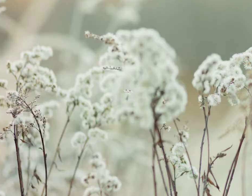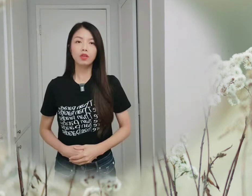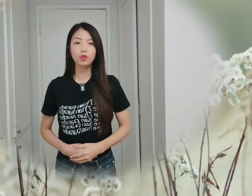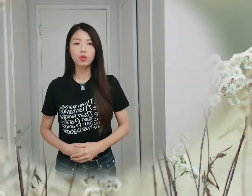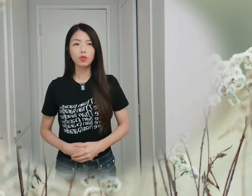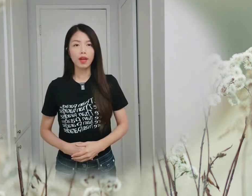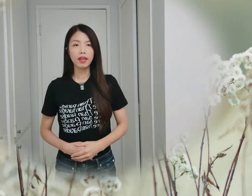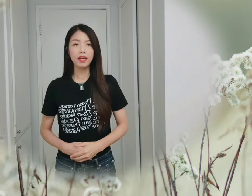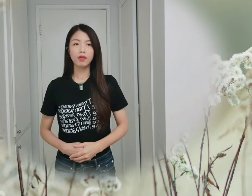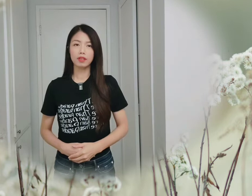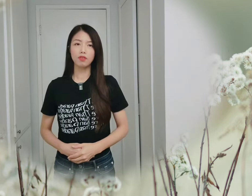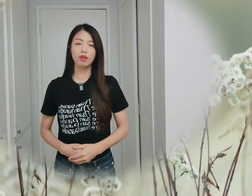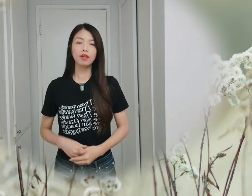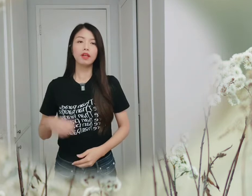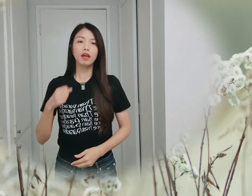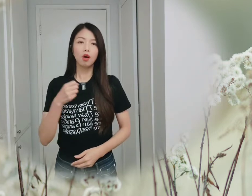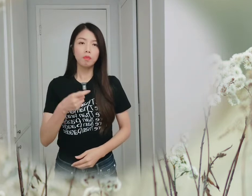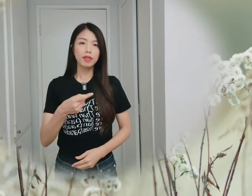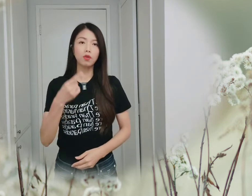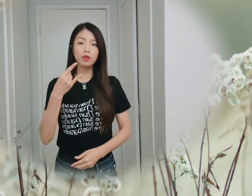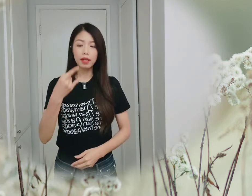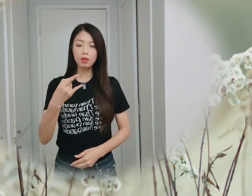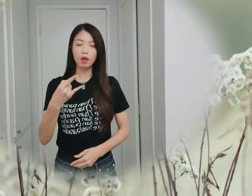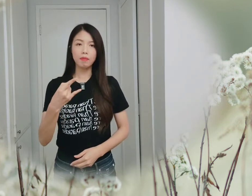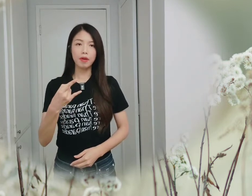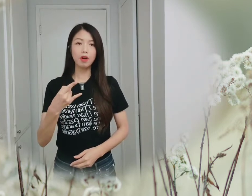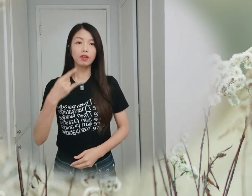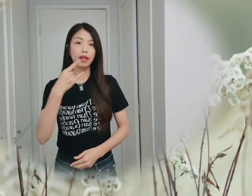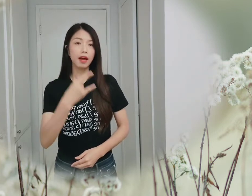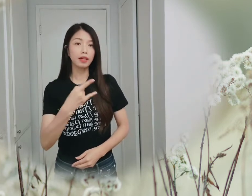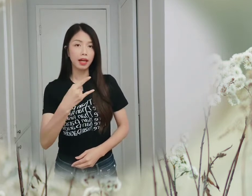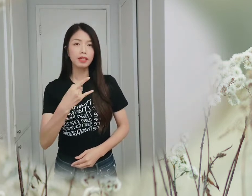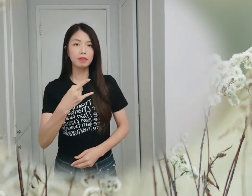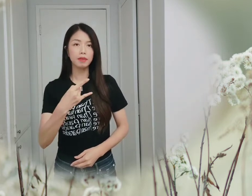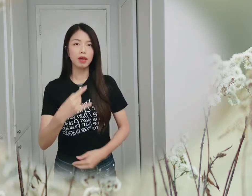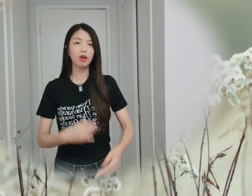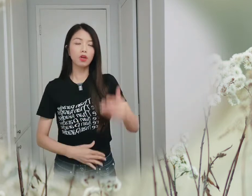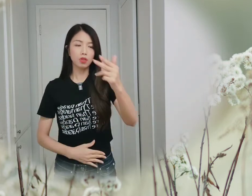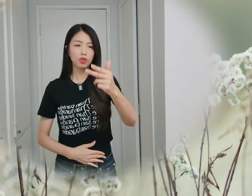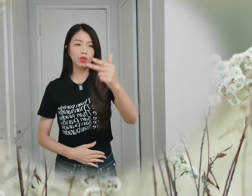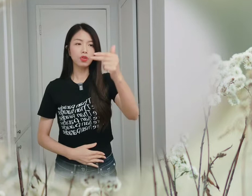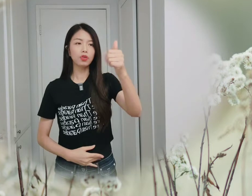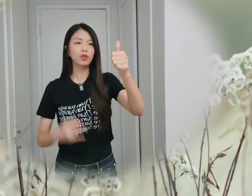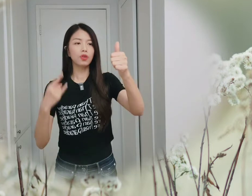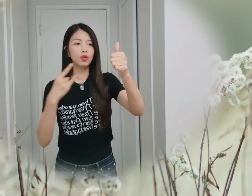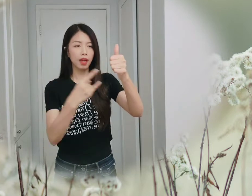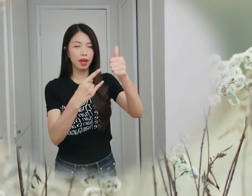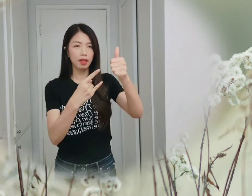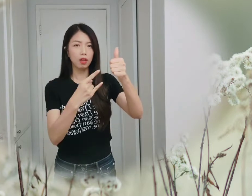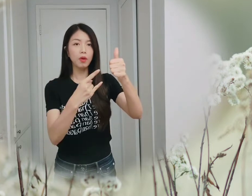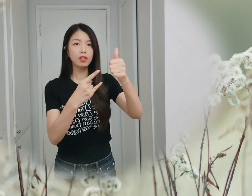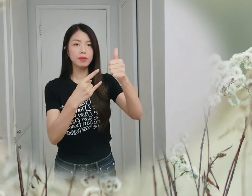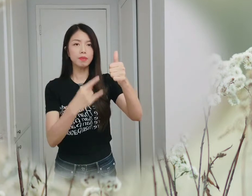주께 누구누구에게 라고 하는 뜻의 수어는 검지하고 새끼손가락만 펴서 그 대상을 가리키시면 돼요.